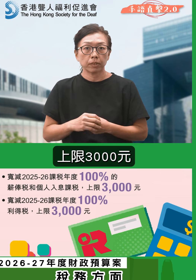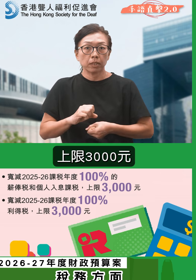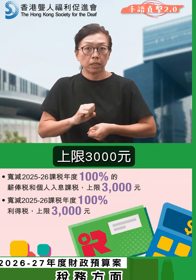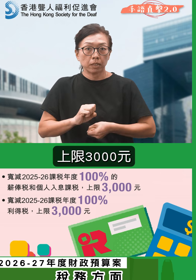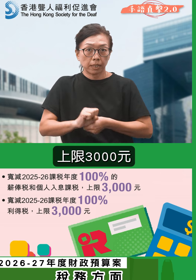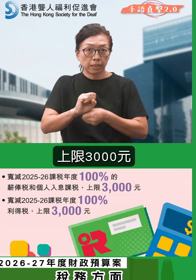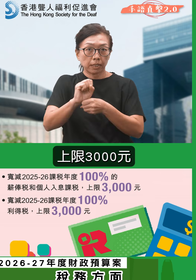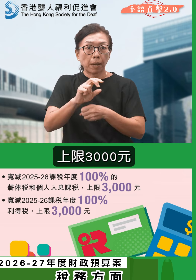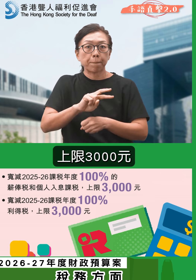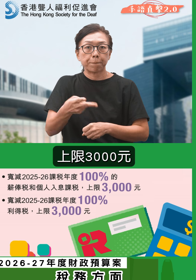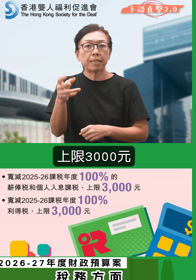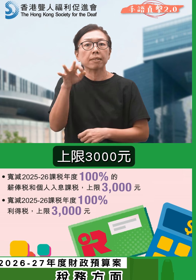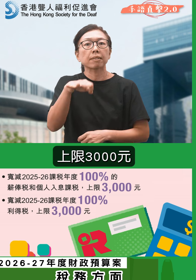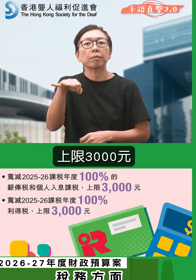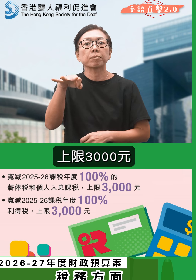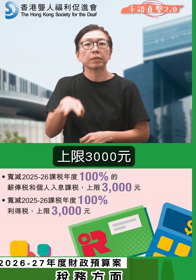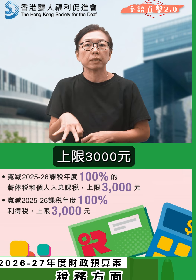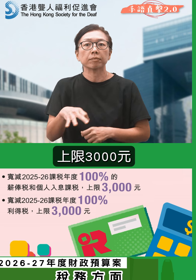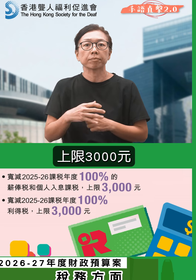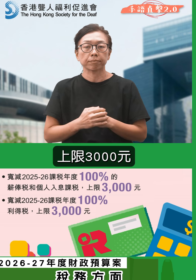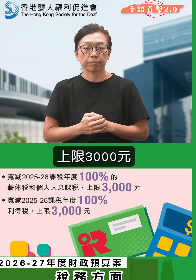上限3000元。